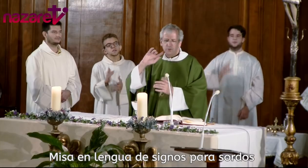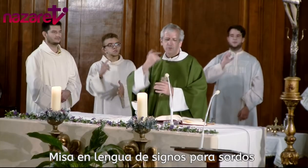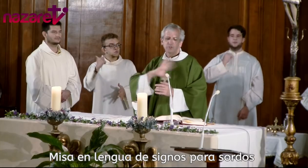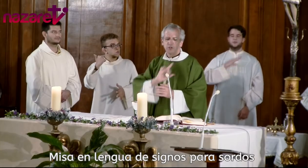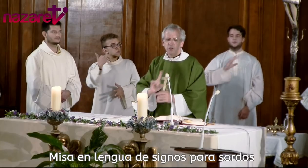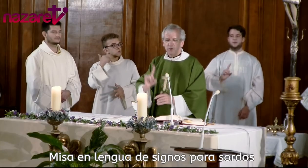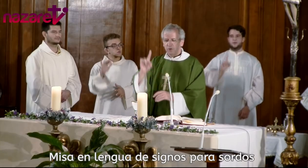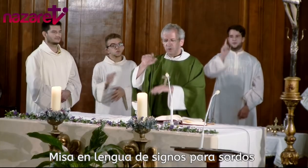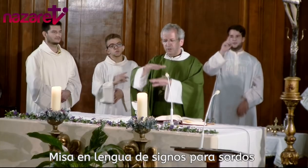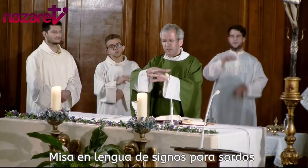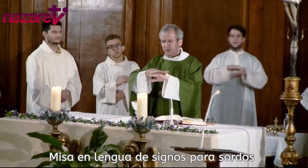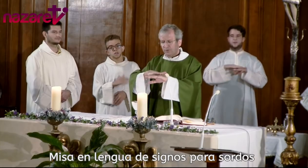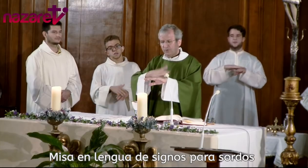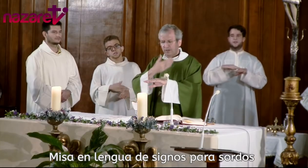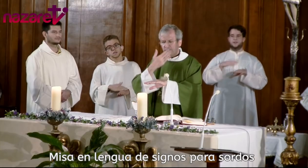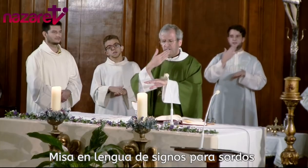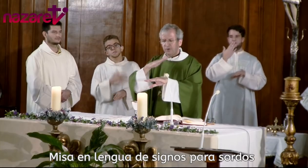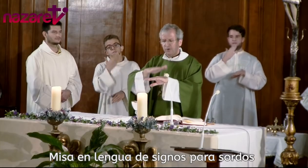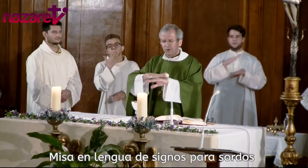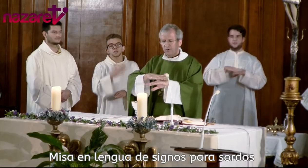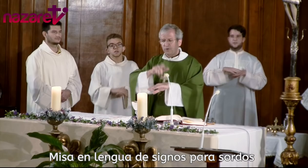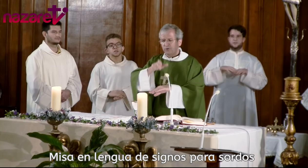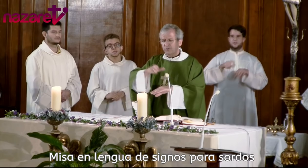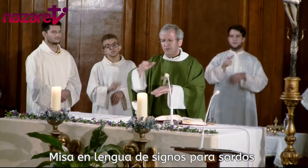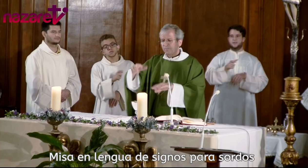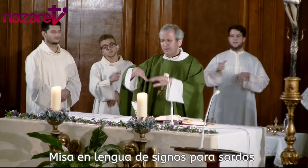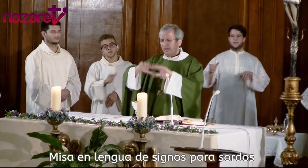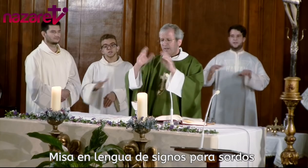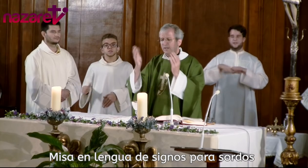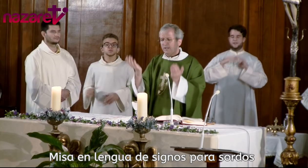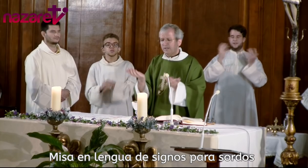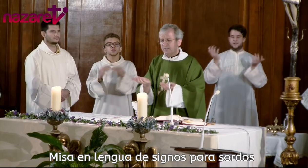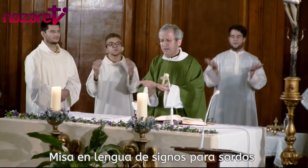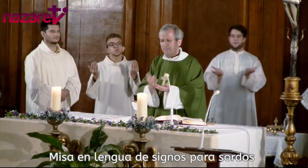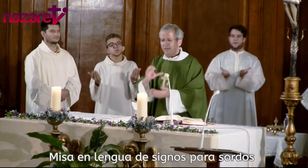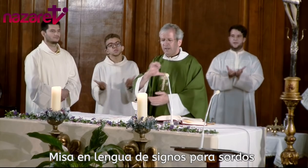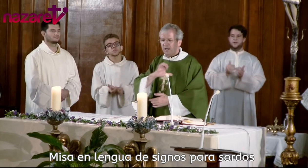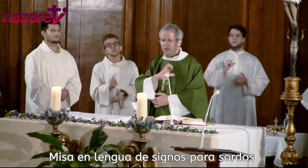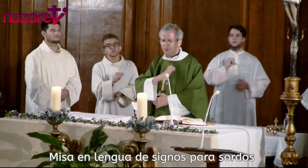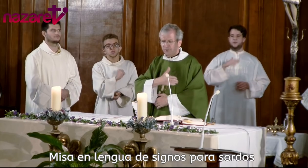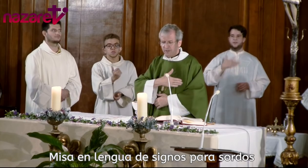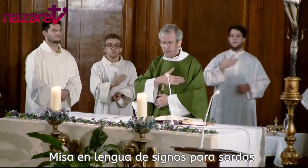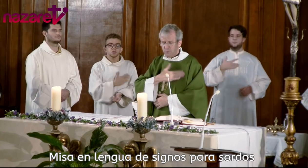nosotros. Cordero de Dios, que quitas el pecado del